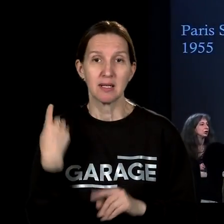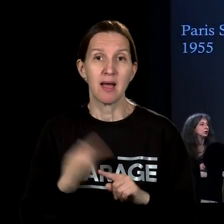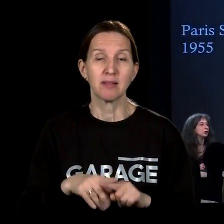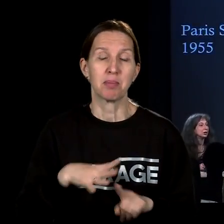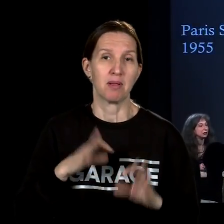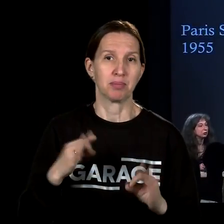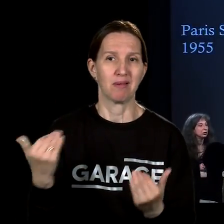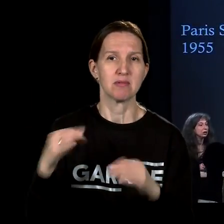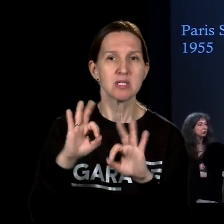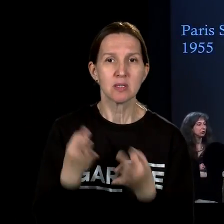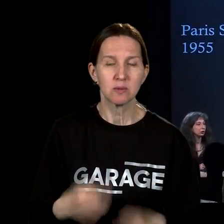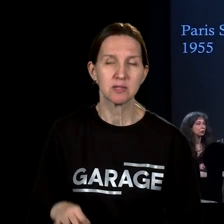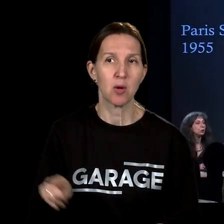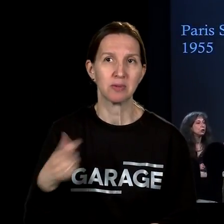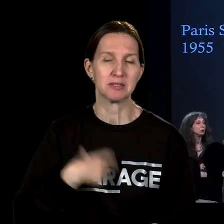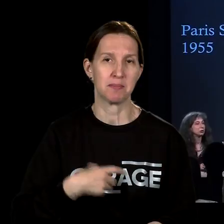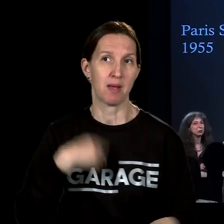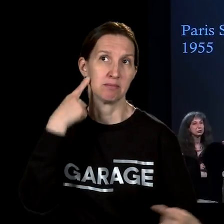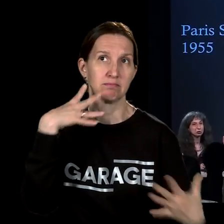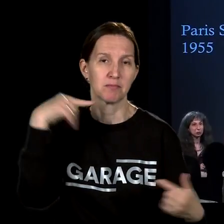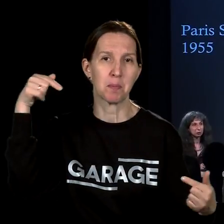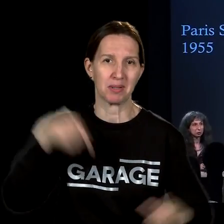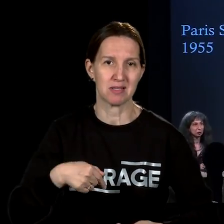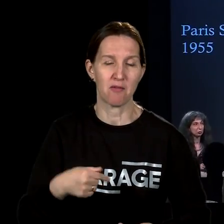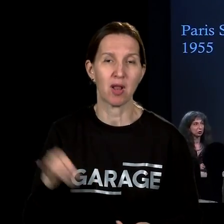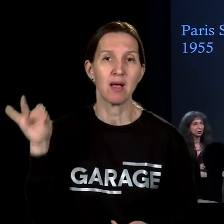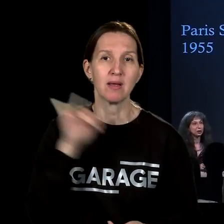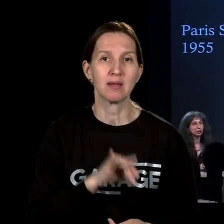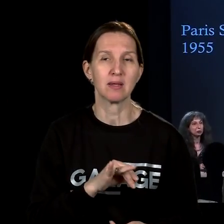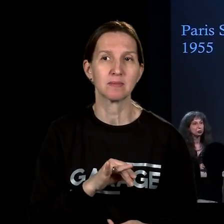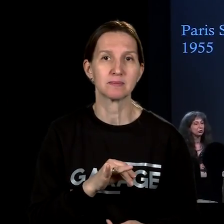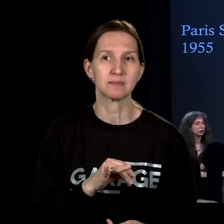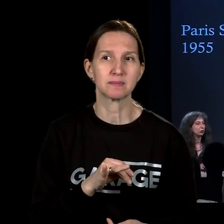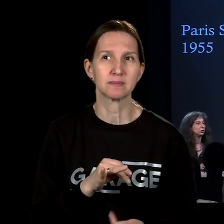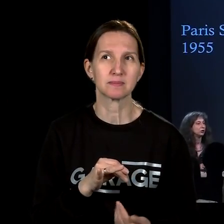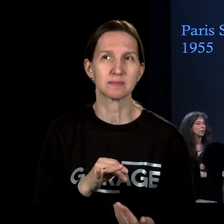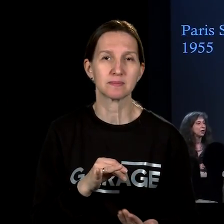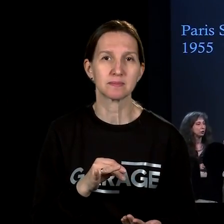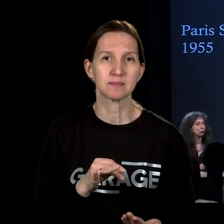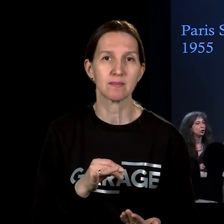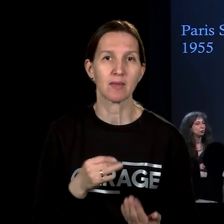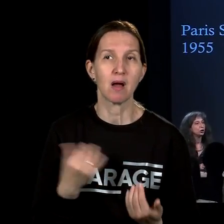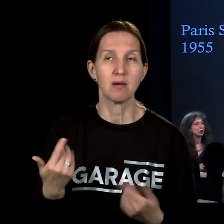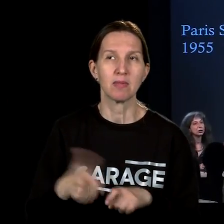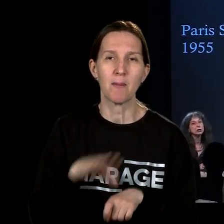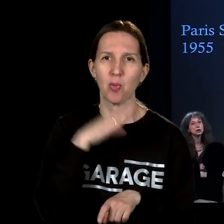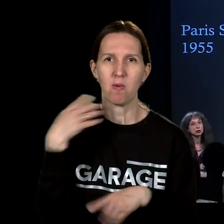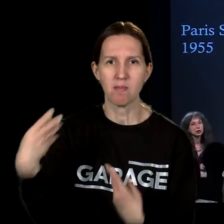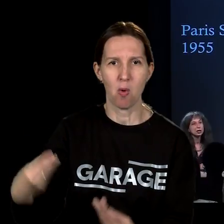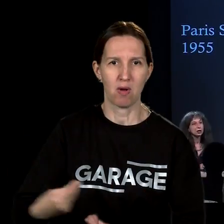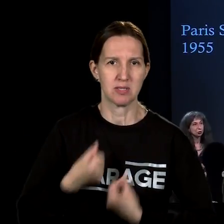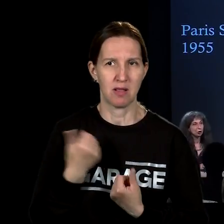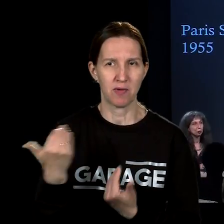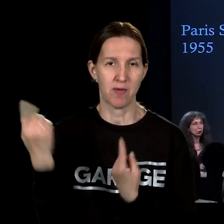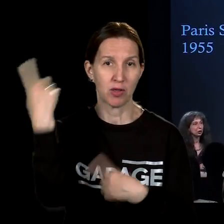него оказало влияние. Вот и, значит, все более, и при этом как бы, вот это послевоенное его искусство становится все больше и больше открыткой,